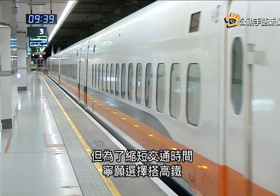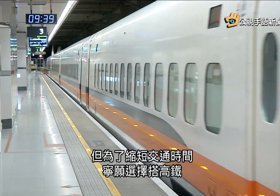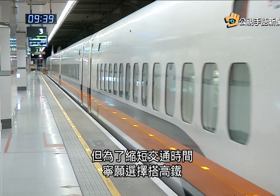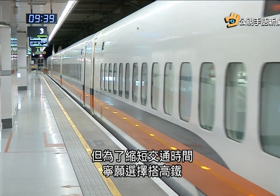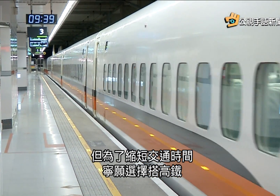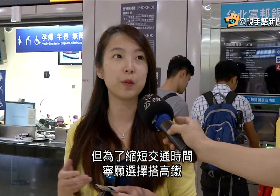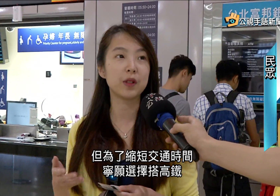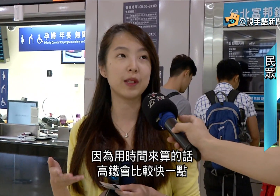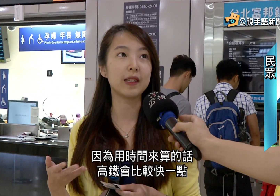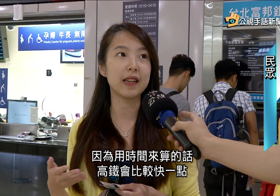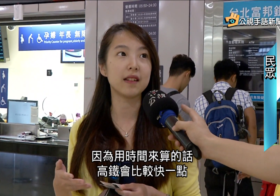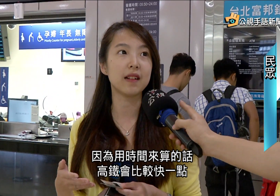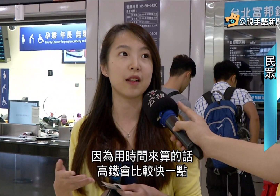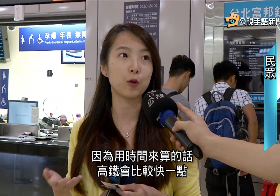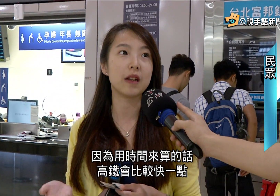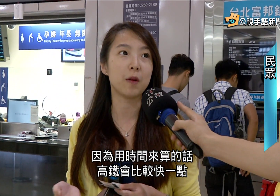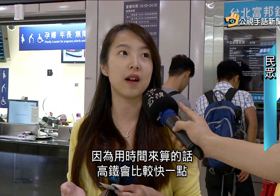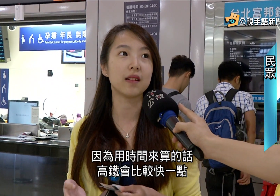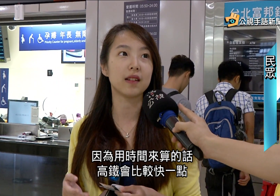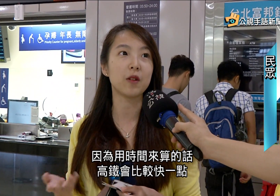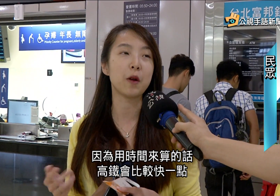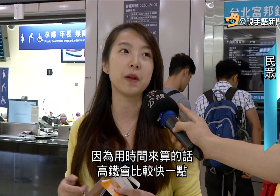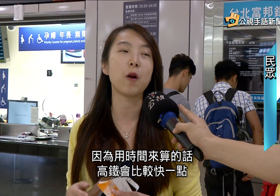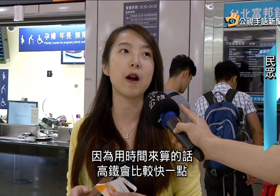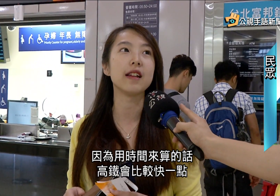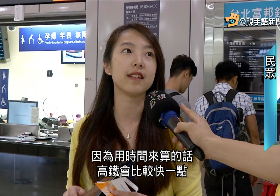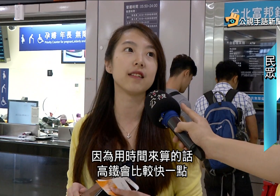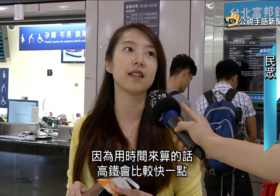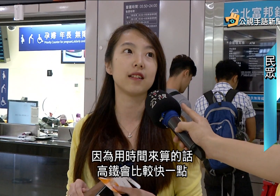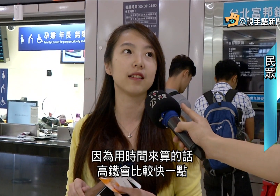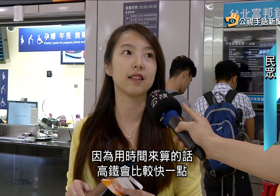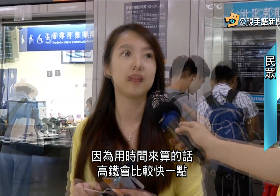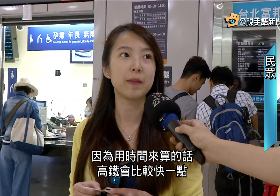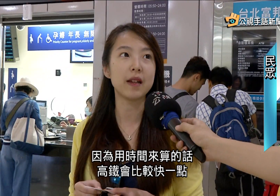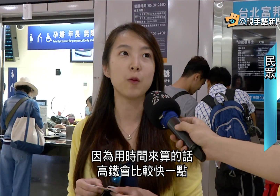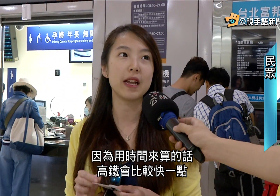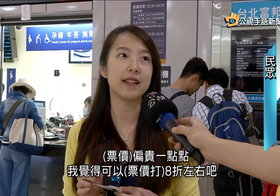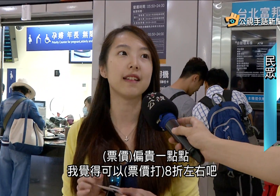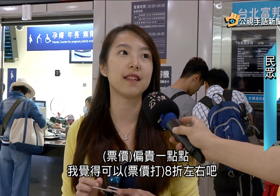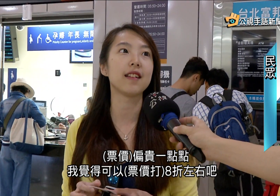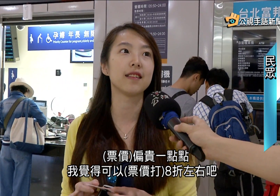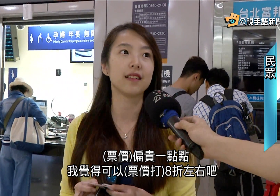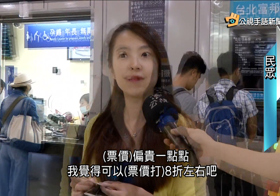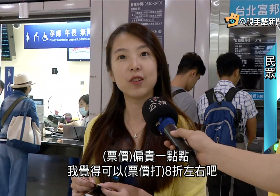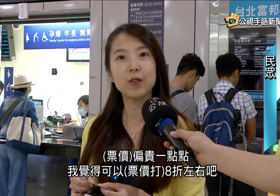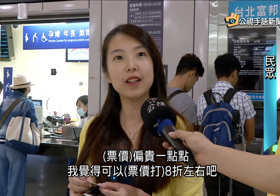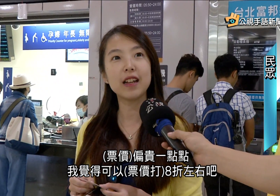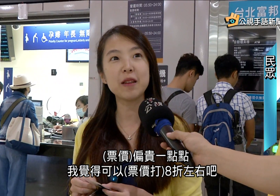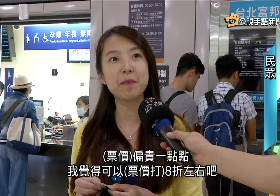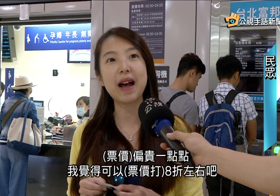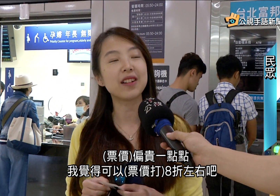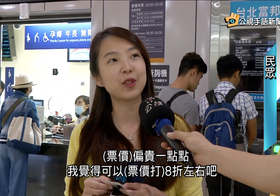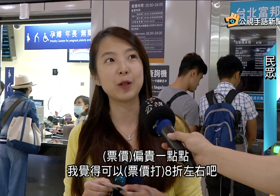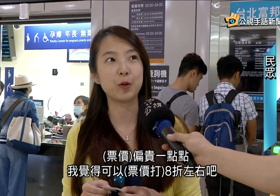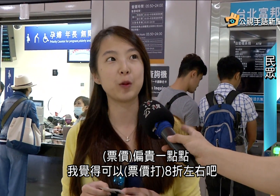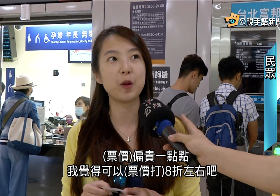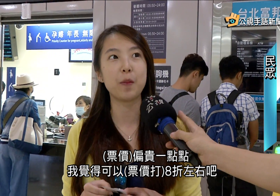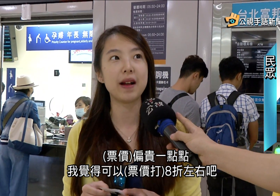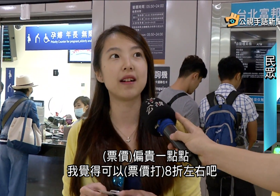因为用时间来算的话，高铁会比较快一点，这样偏贵一点点。我觉得可以8折左右吧。